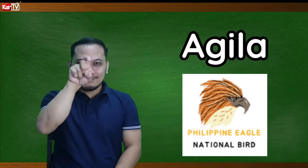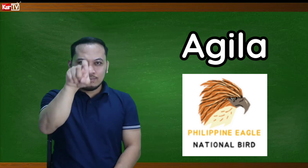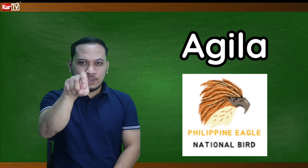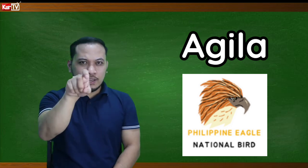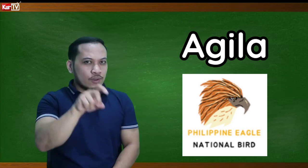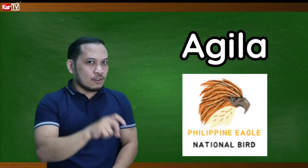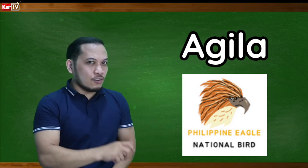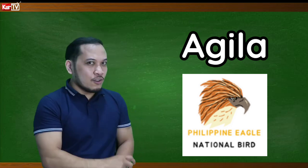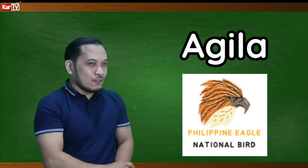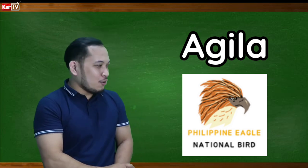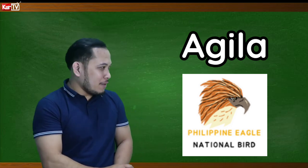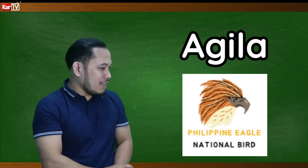Try ko nga gumili.